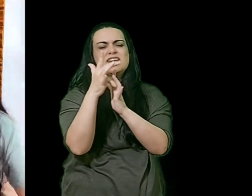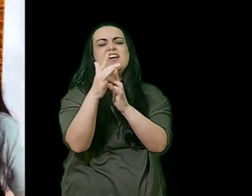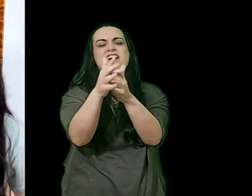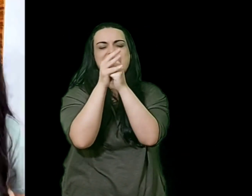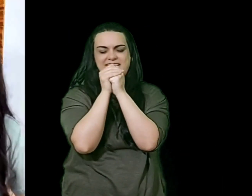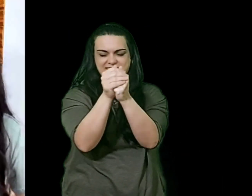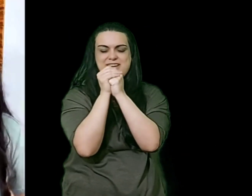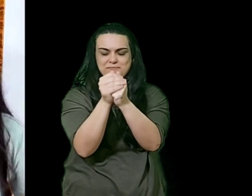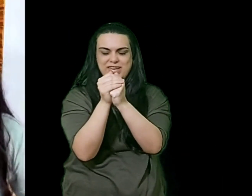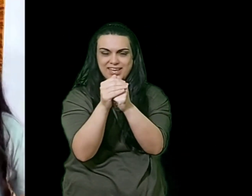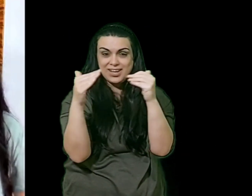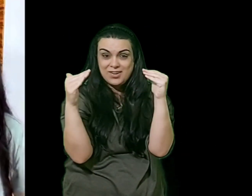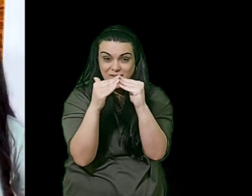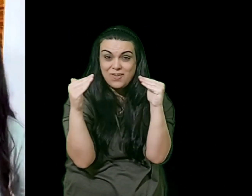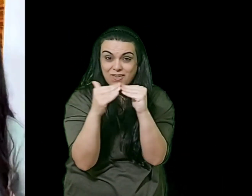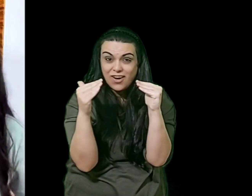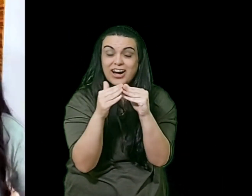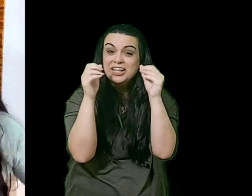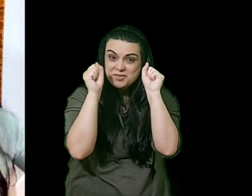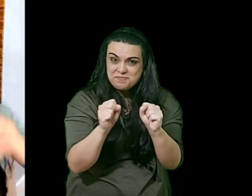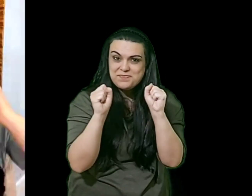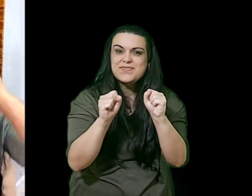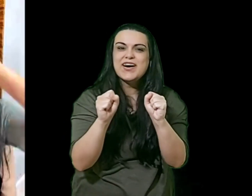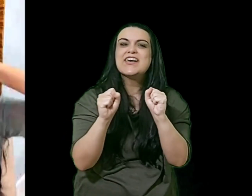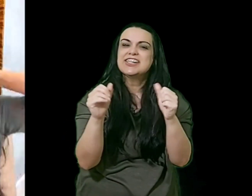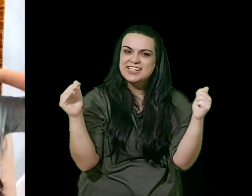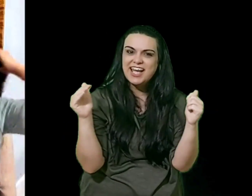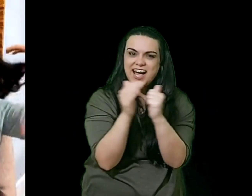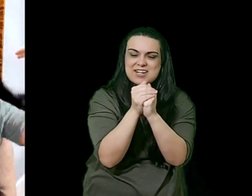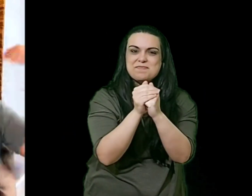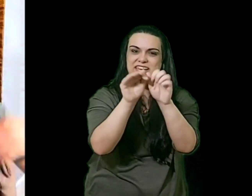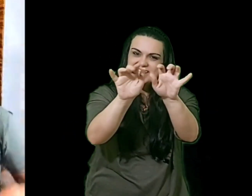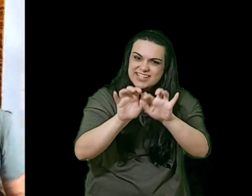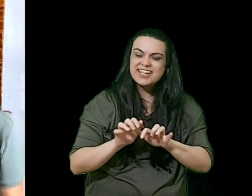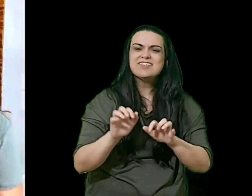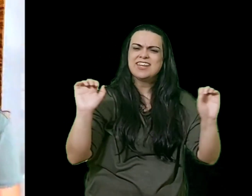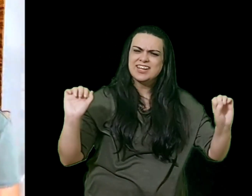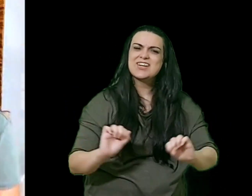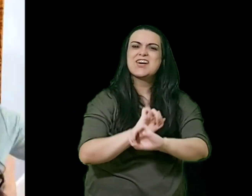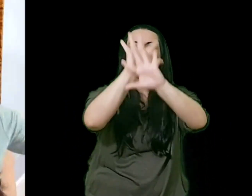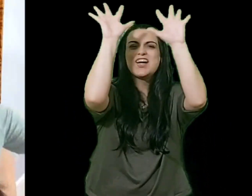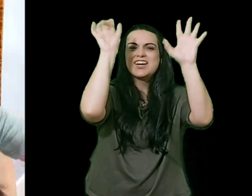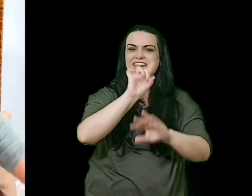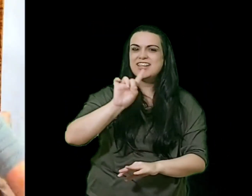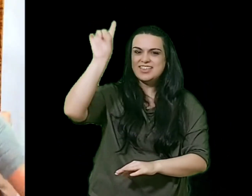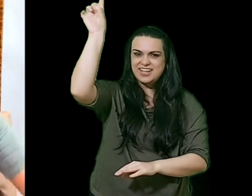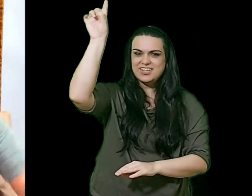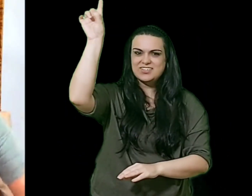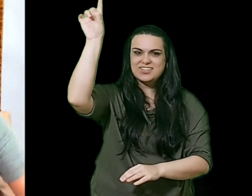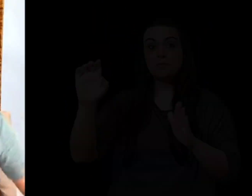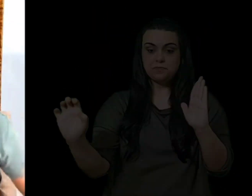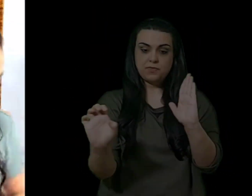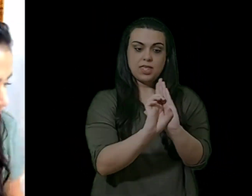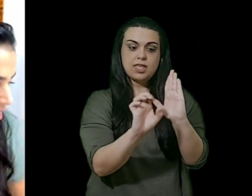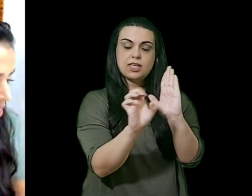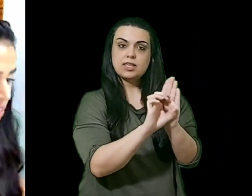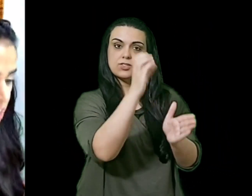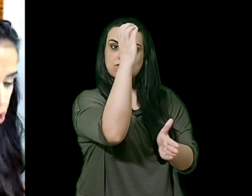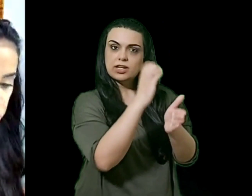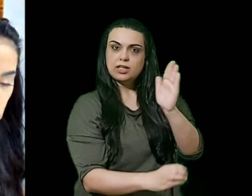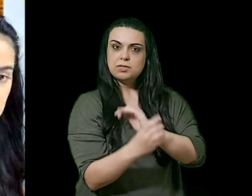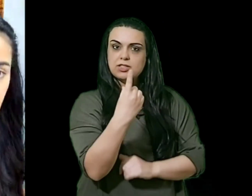concorda, digita amém. Eita, oh glória. A Êxodo, capítulo de número